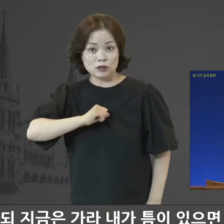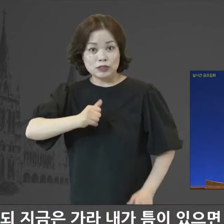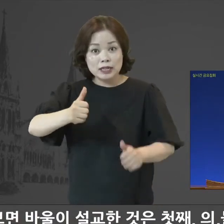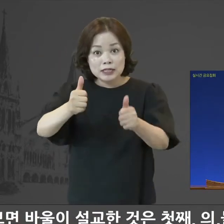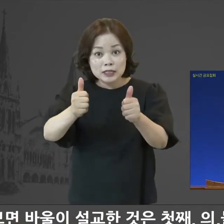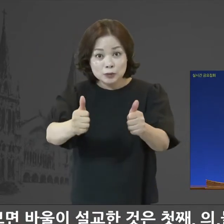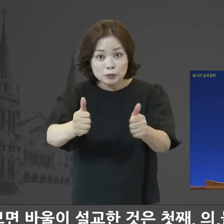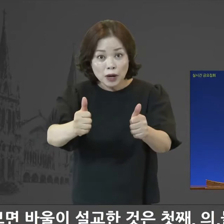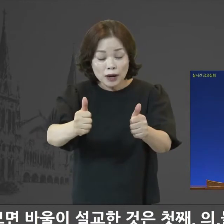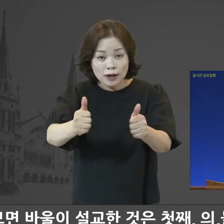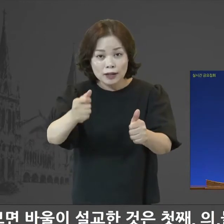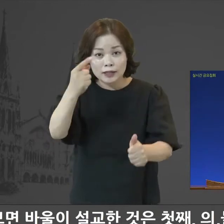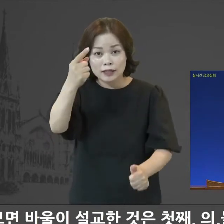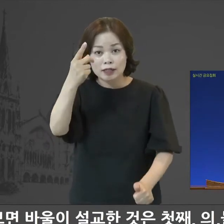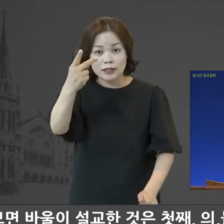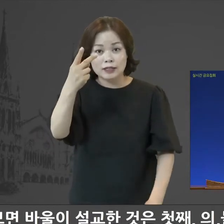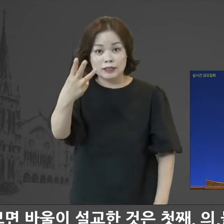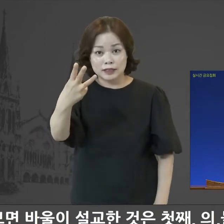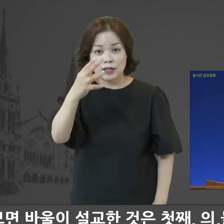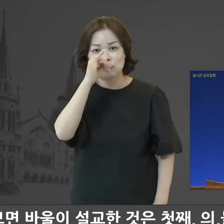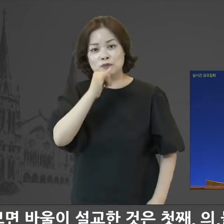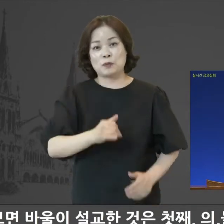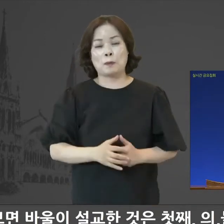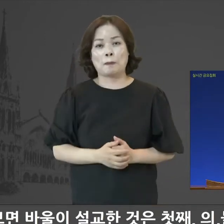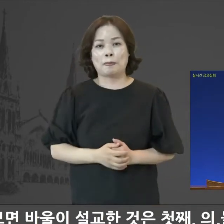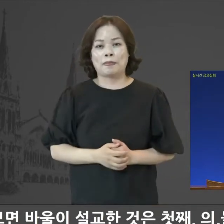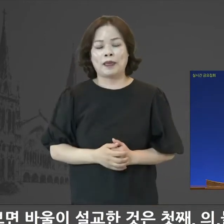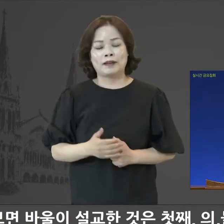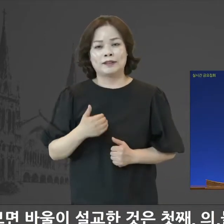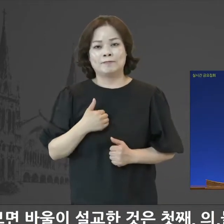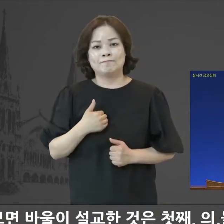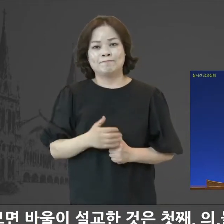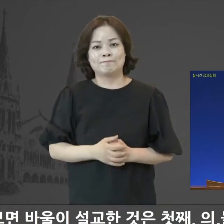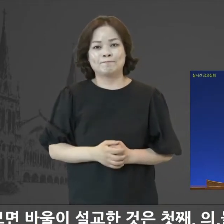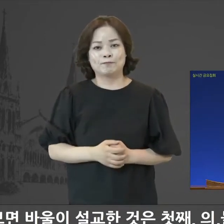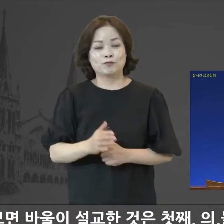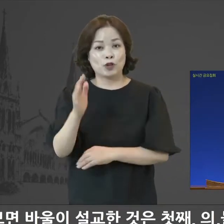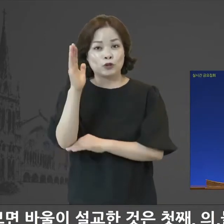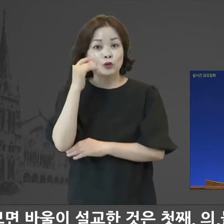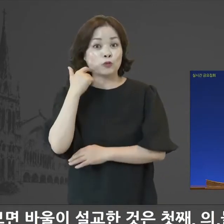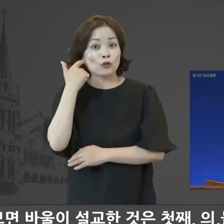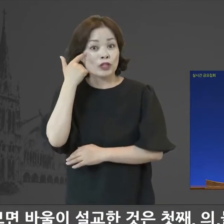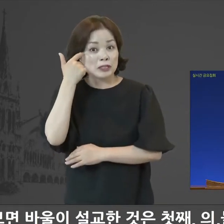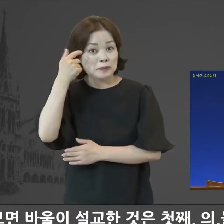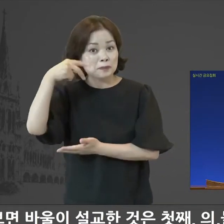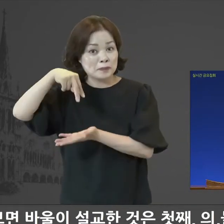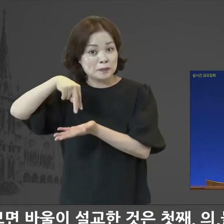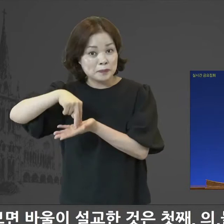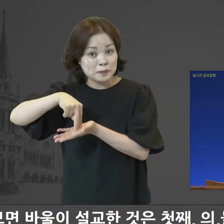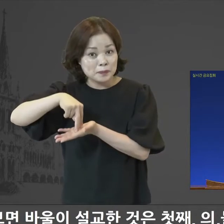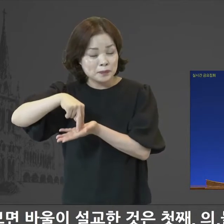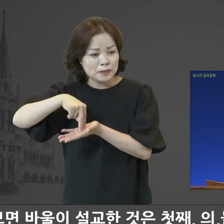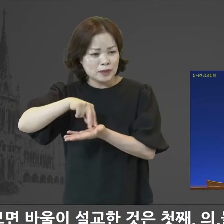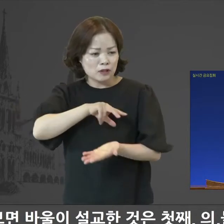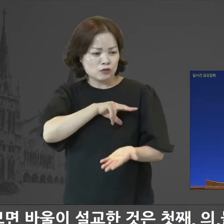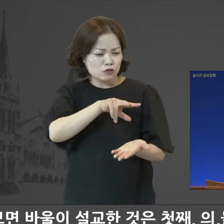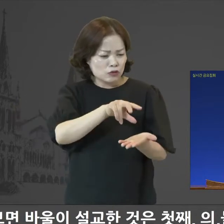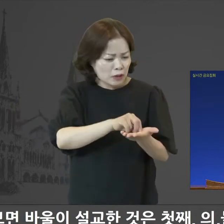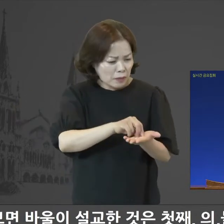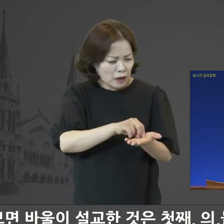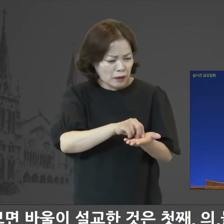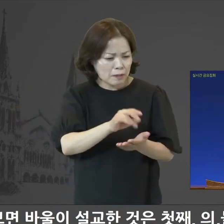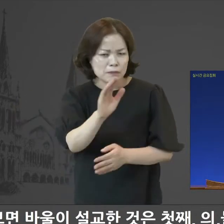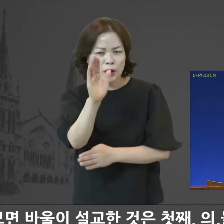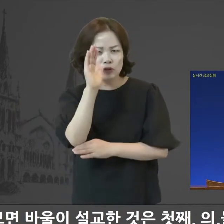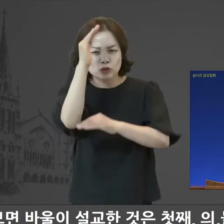이렇게 정리할 수 있겠습니다. 저는 설교하는 목사라 이 주제만 놓고 바울이